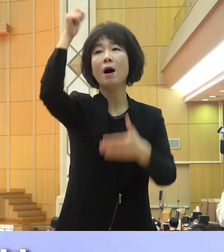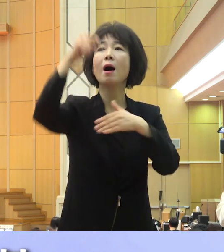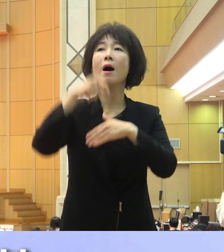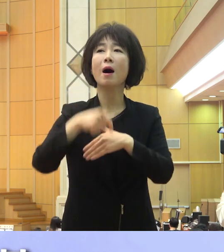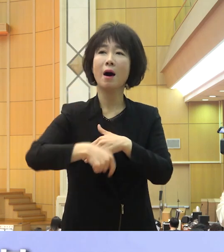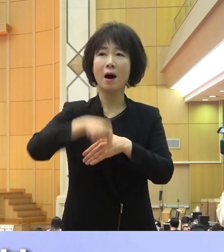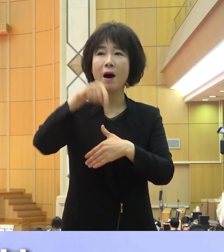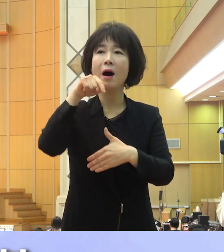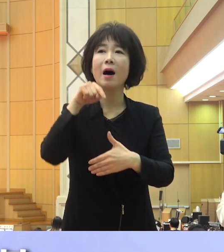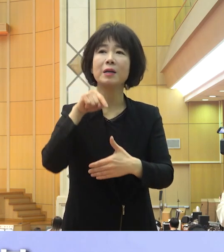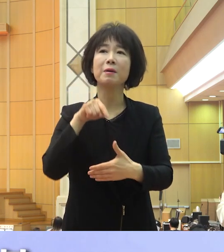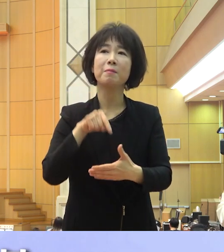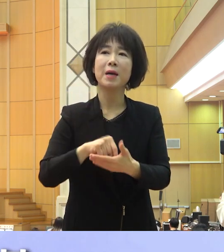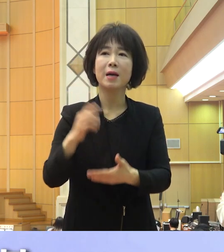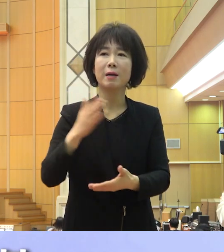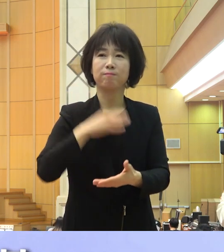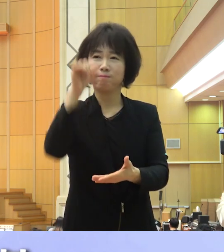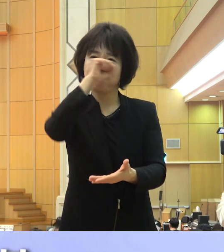주의